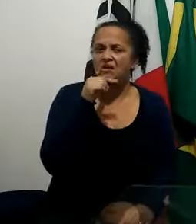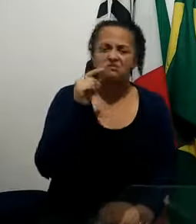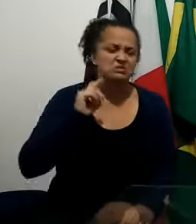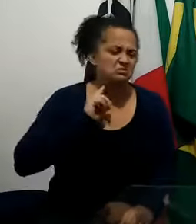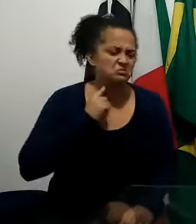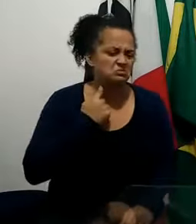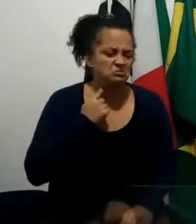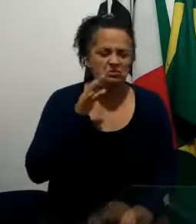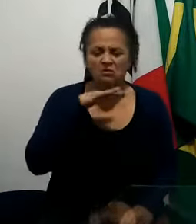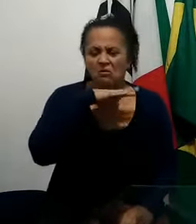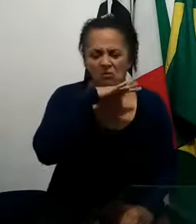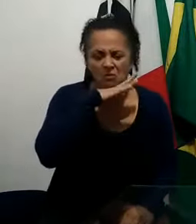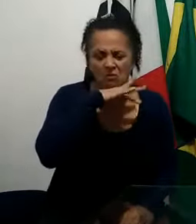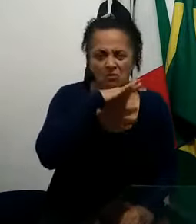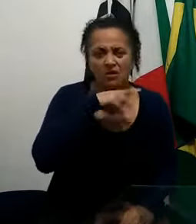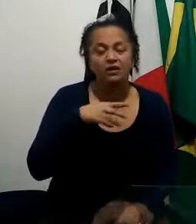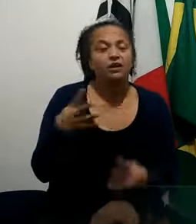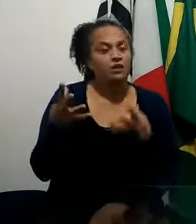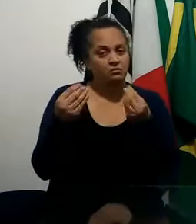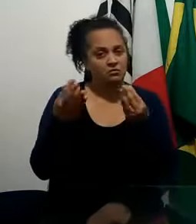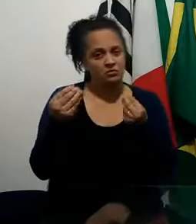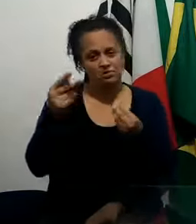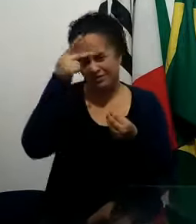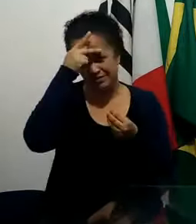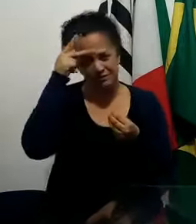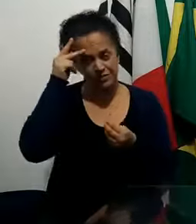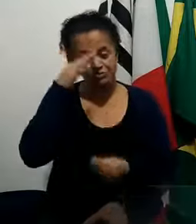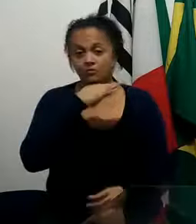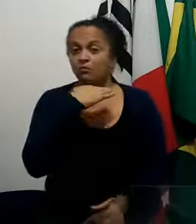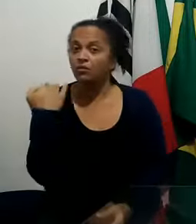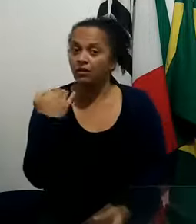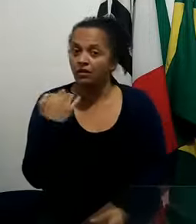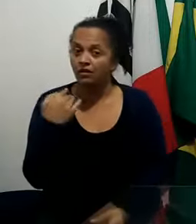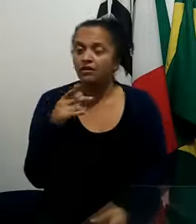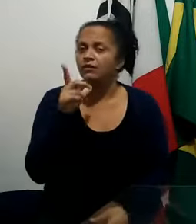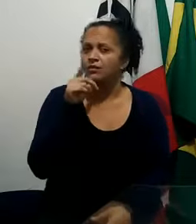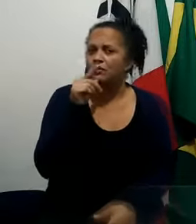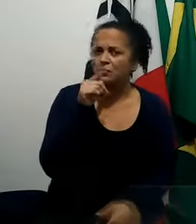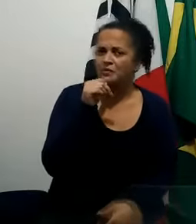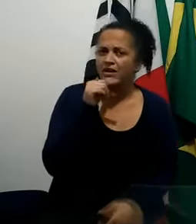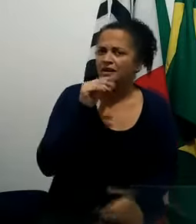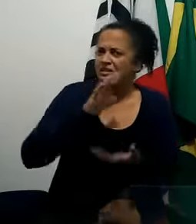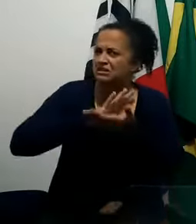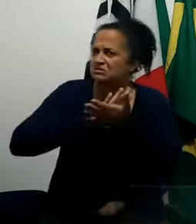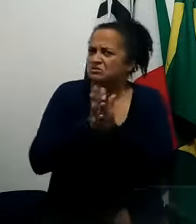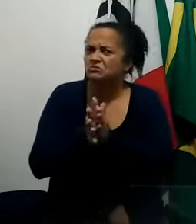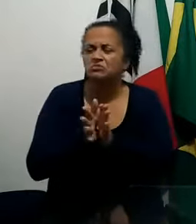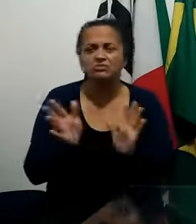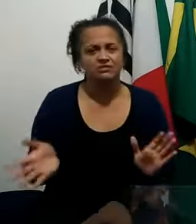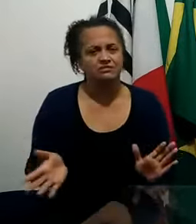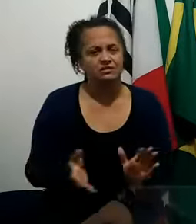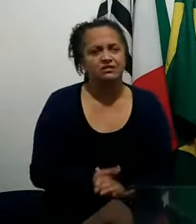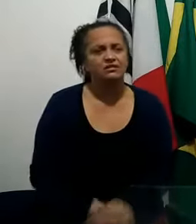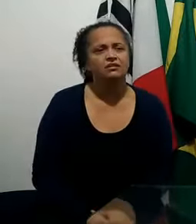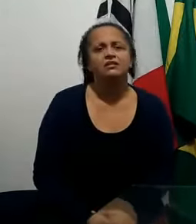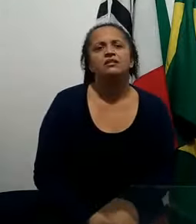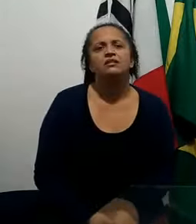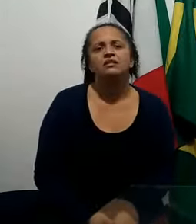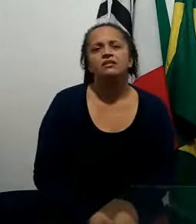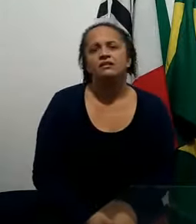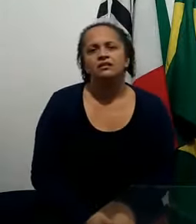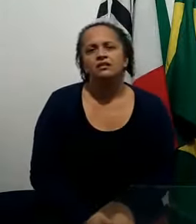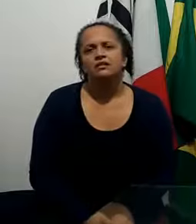morreram pela contaminação das águas doces dos rios. Olha que tristeza. Aí